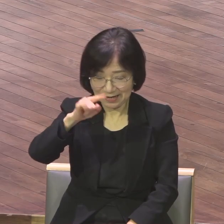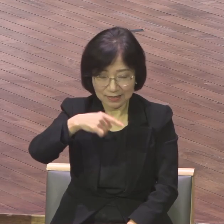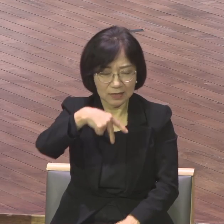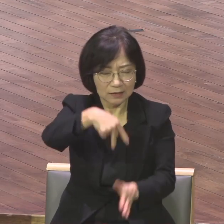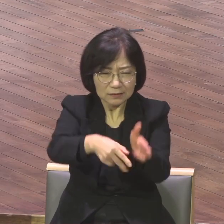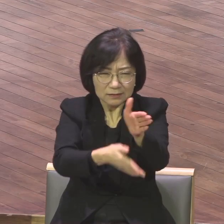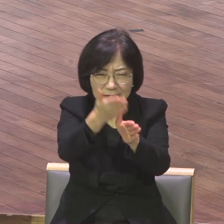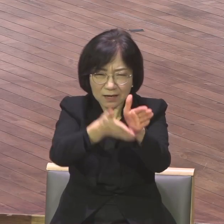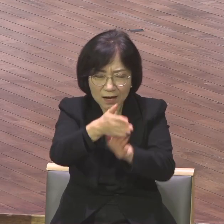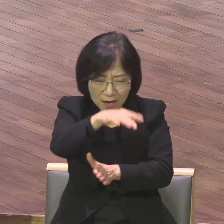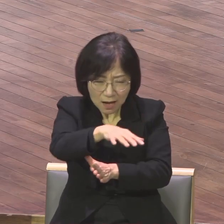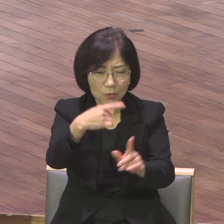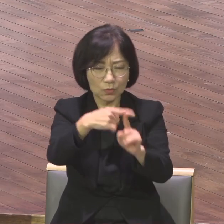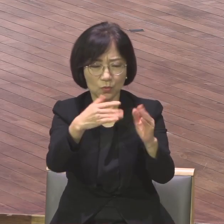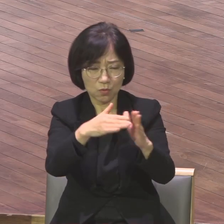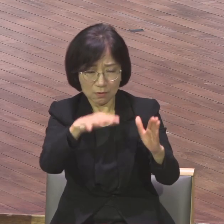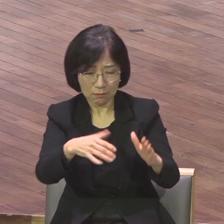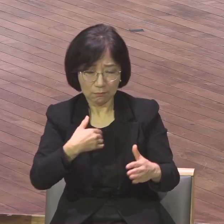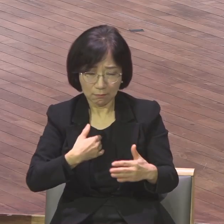했는지를 밝히면서